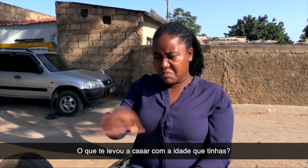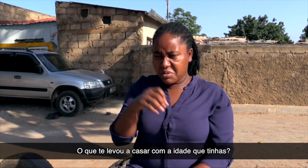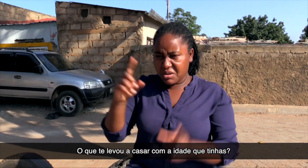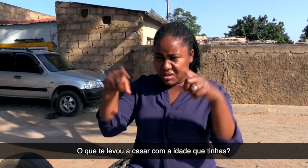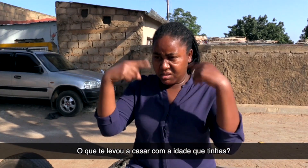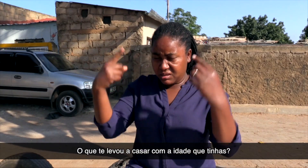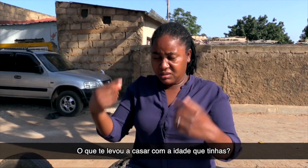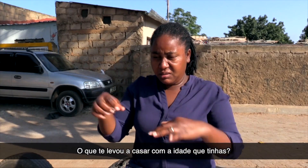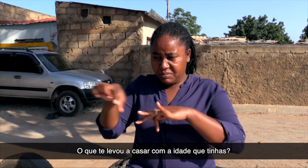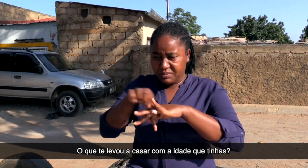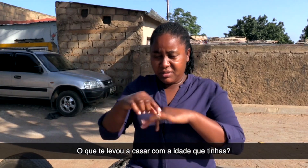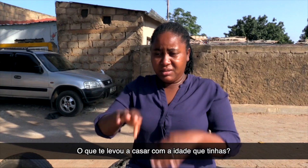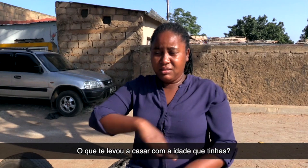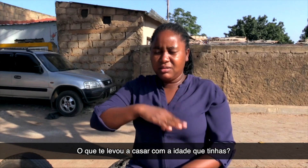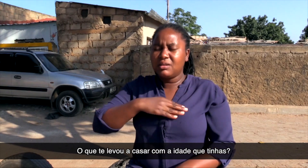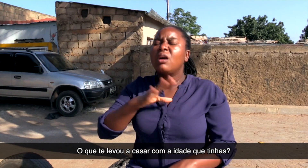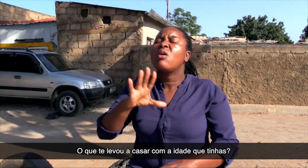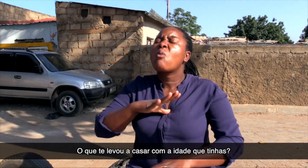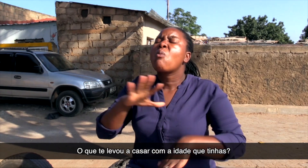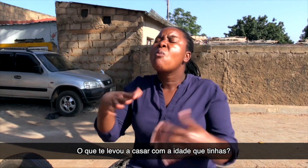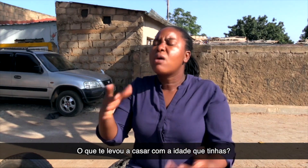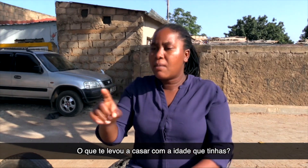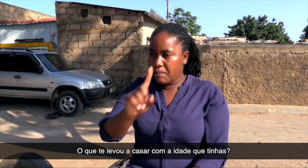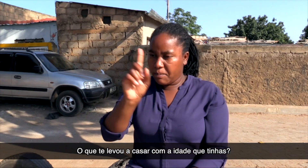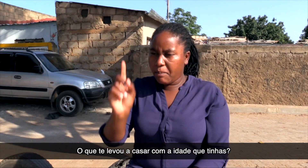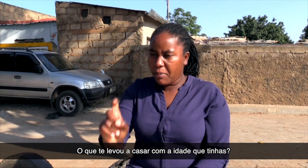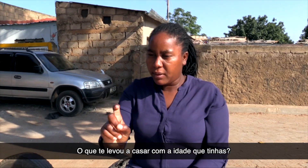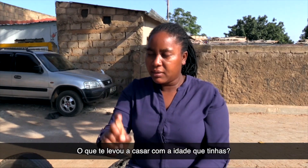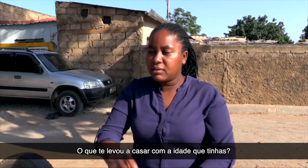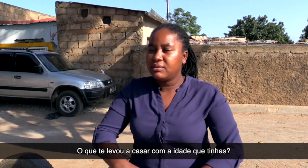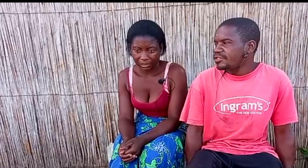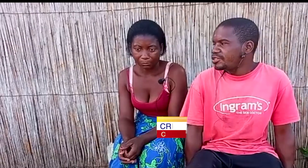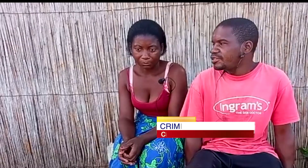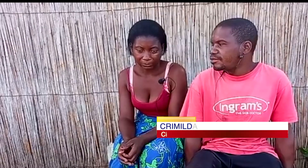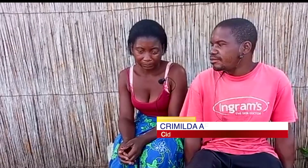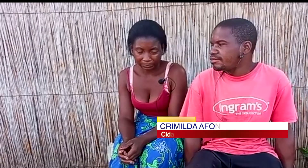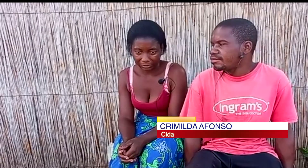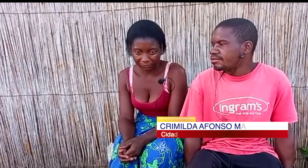O que te levou a casar com a idade que tinhas?